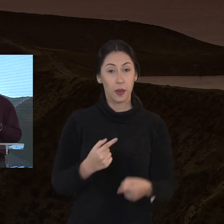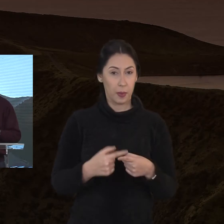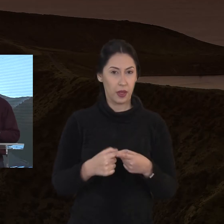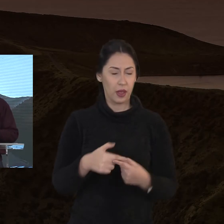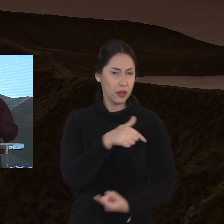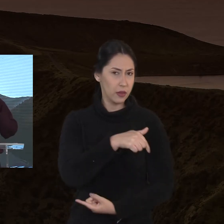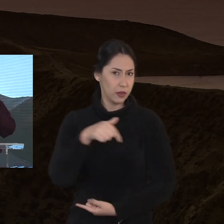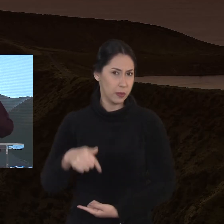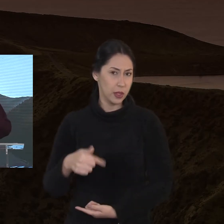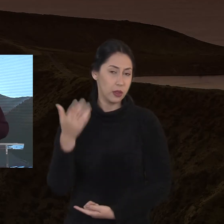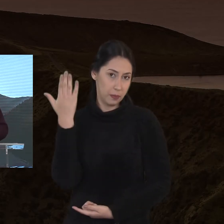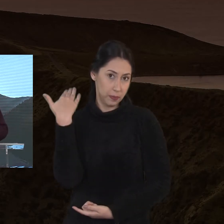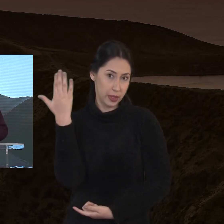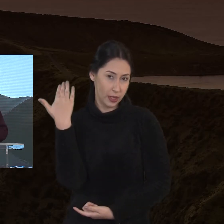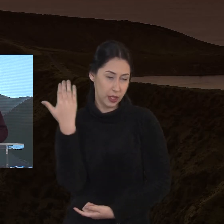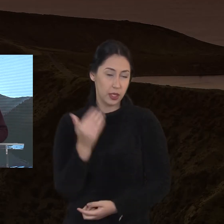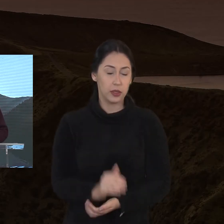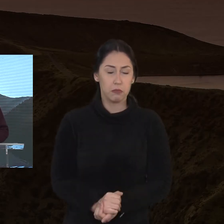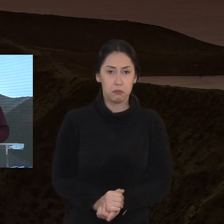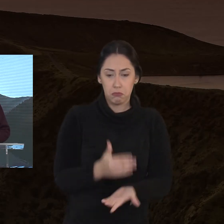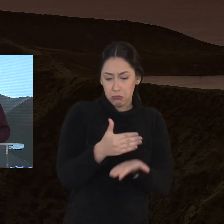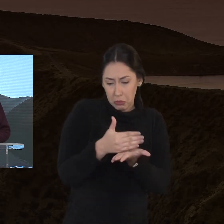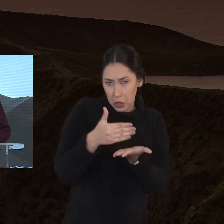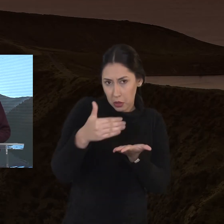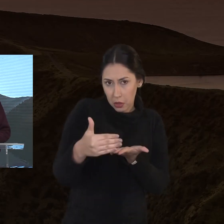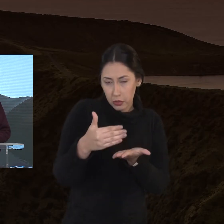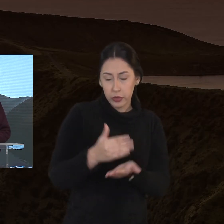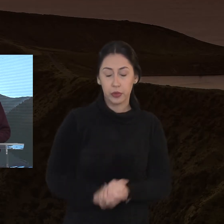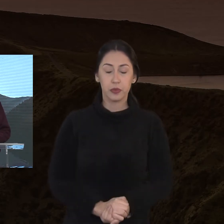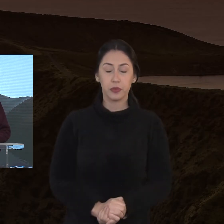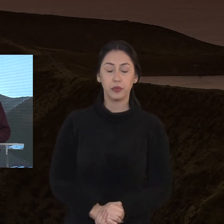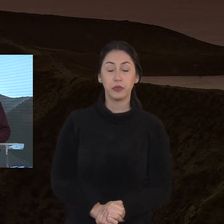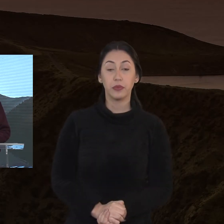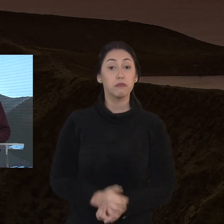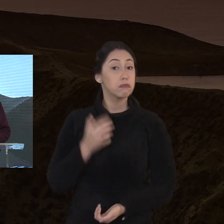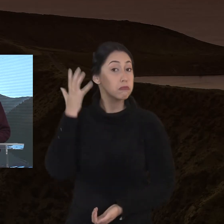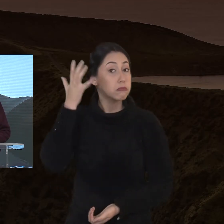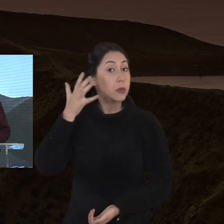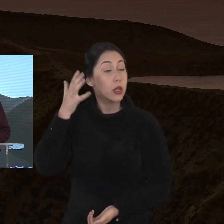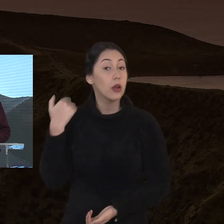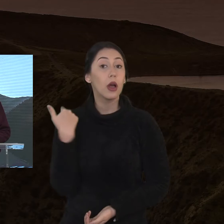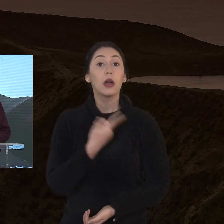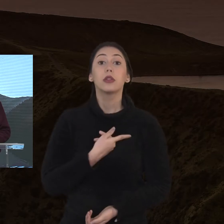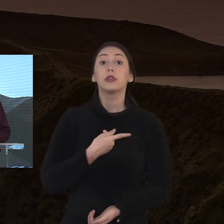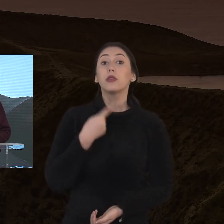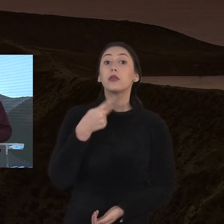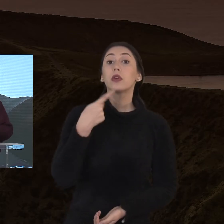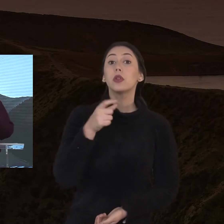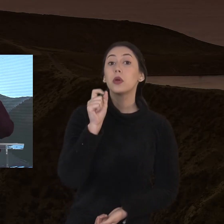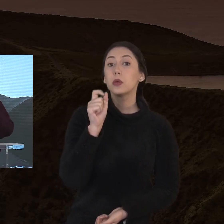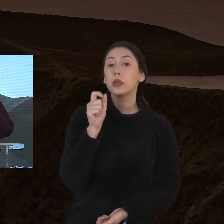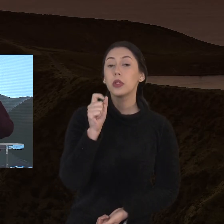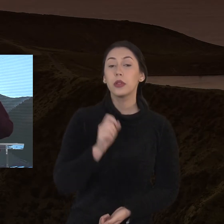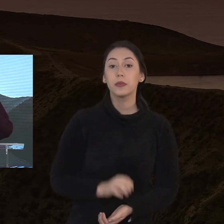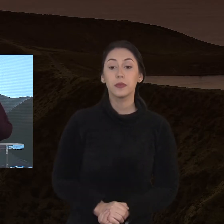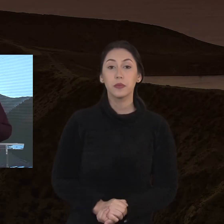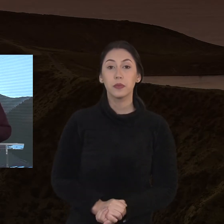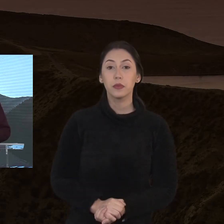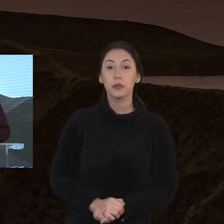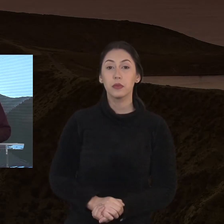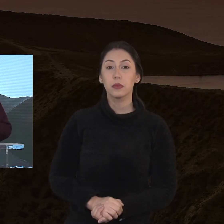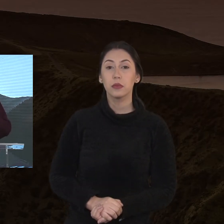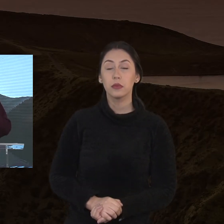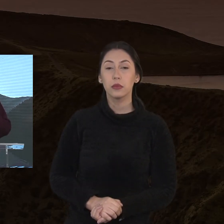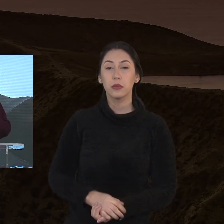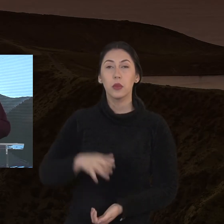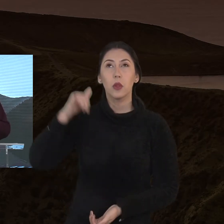da semana passada na segunda metade e da mensagem que que nós falamos falamos que ungir a cabeça com